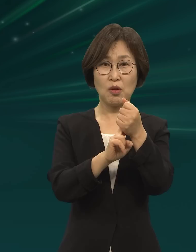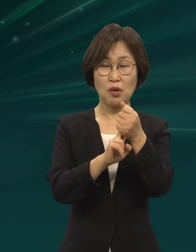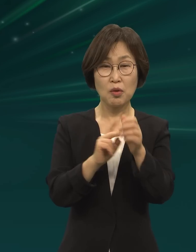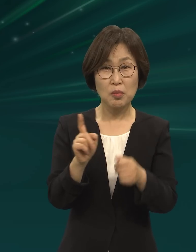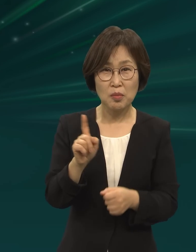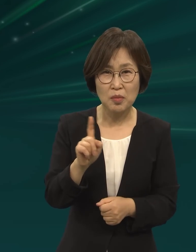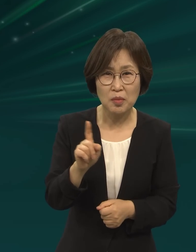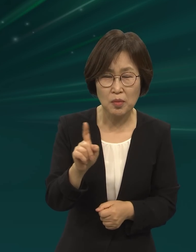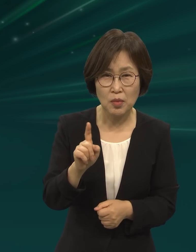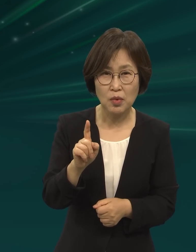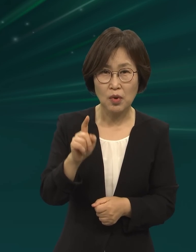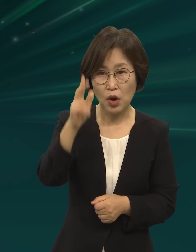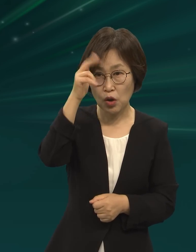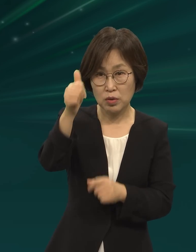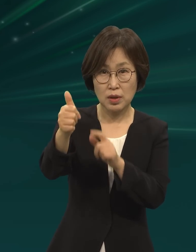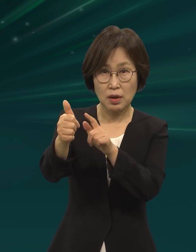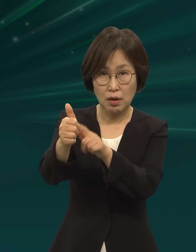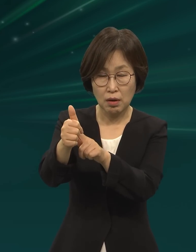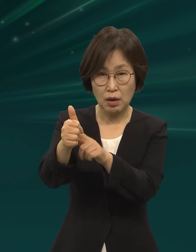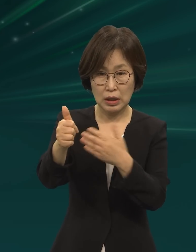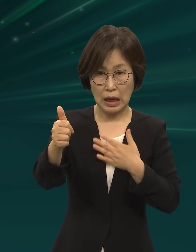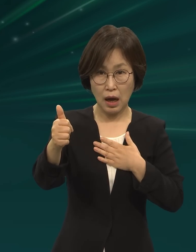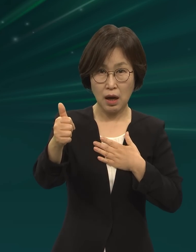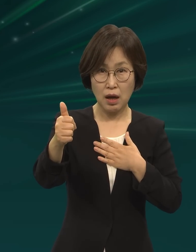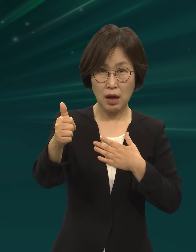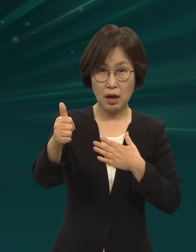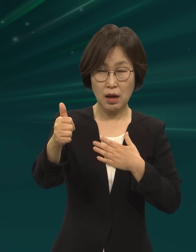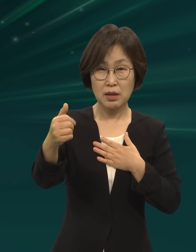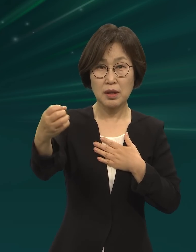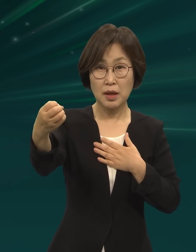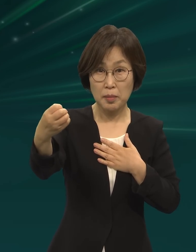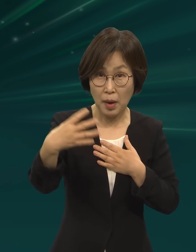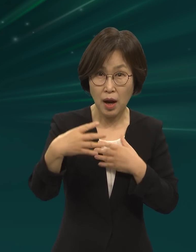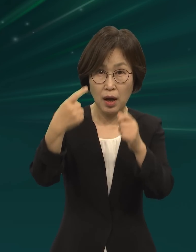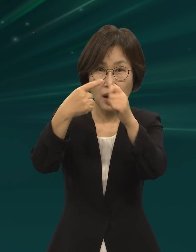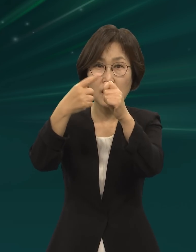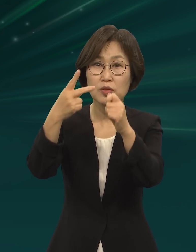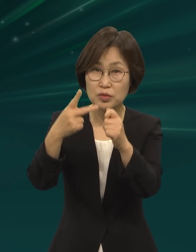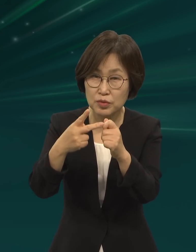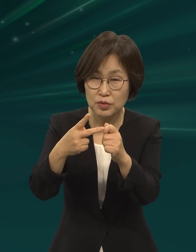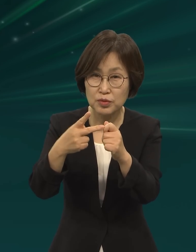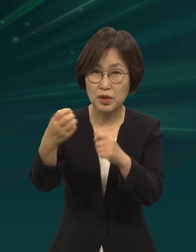그 경찰서 대표님이 저를 보고 이렇게 두 가지 말합니다.